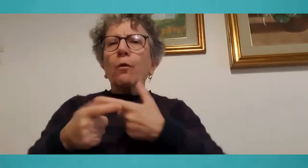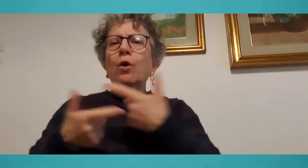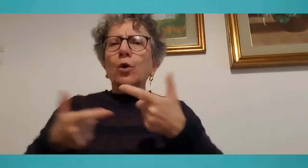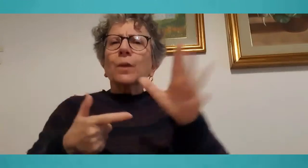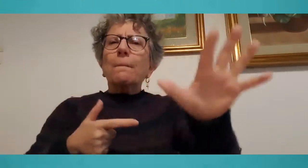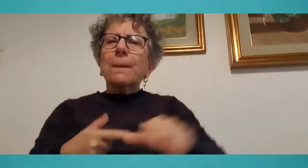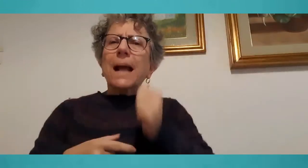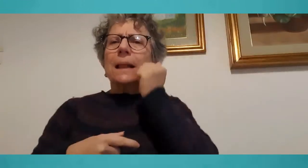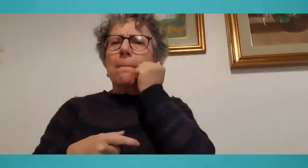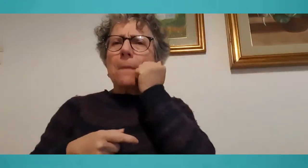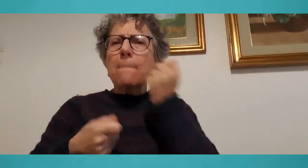un